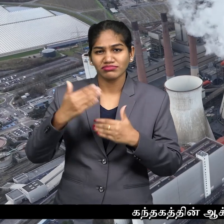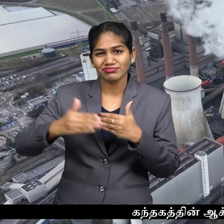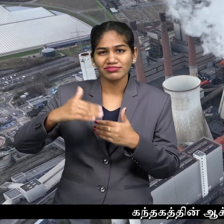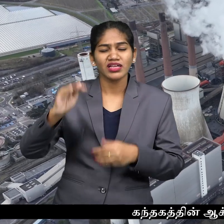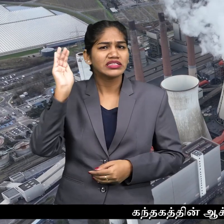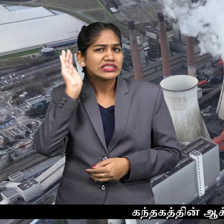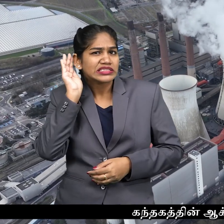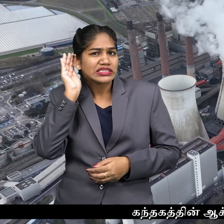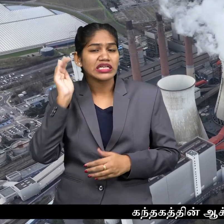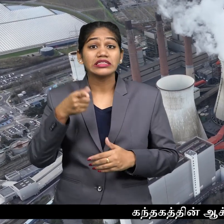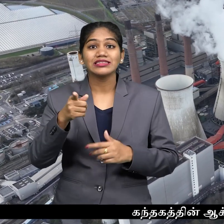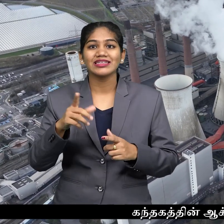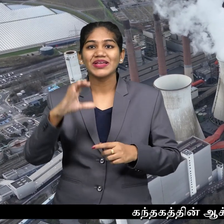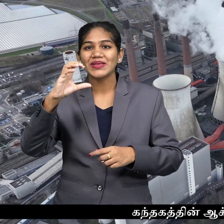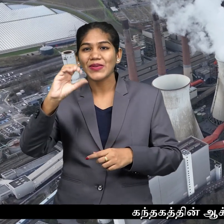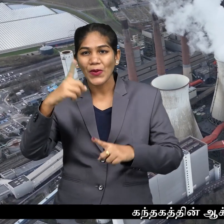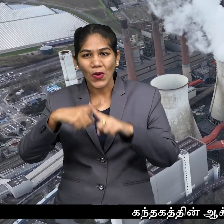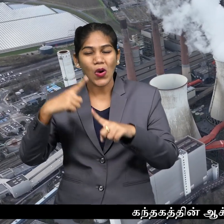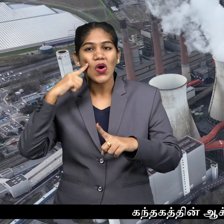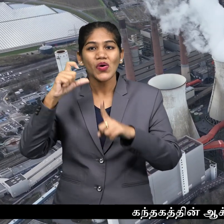கந்தகத்தின் ஆக்சைடுகளின் அளவு